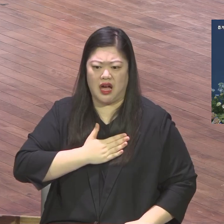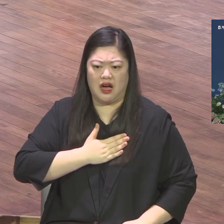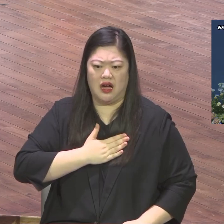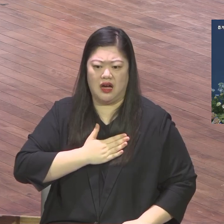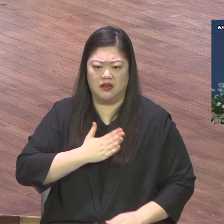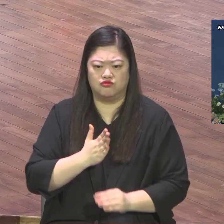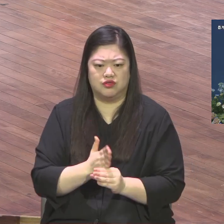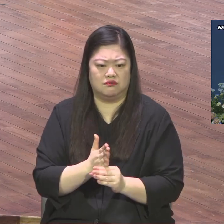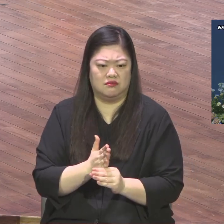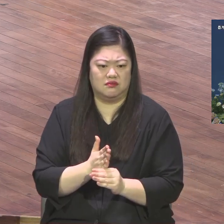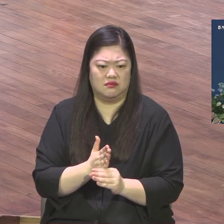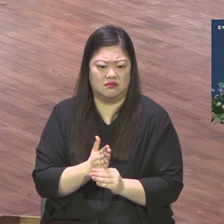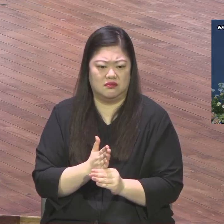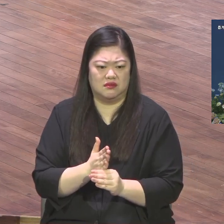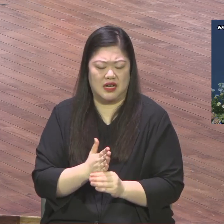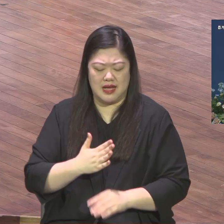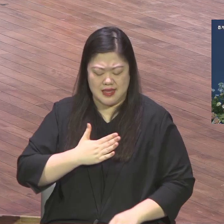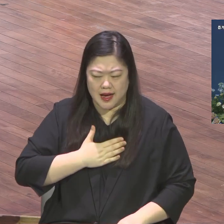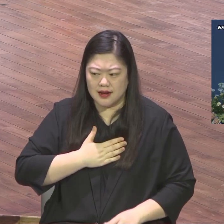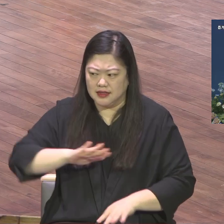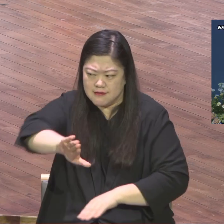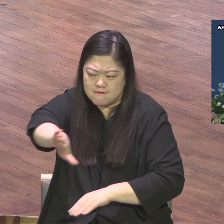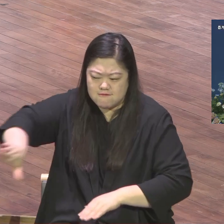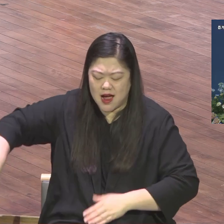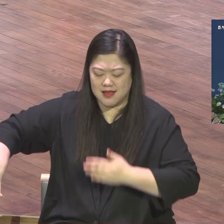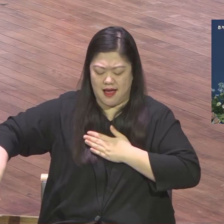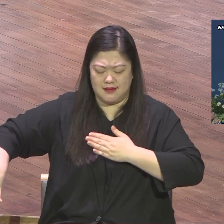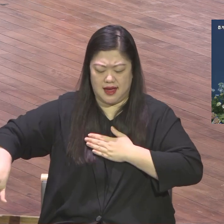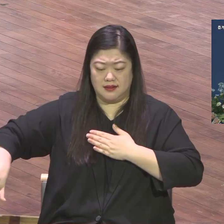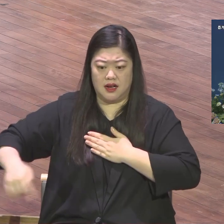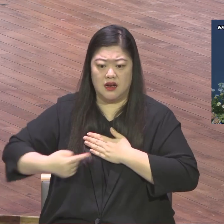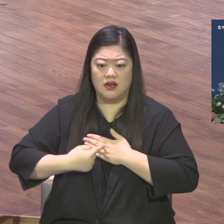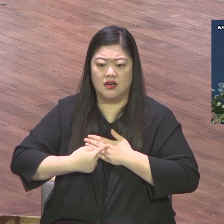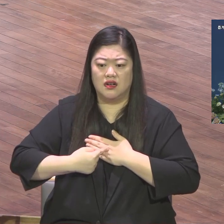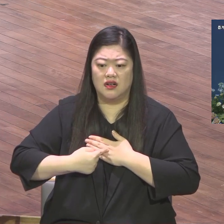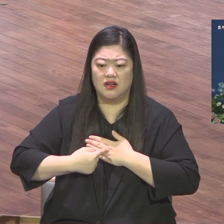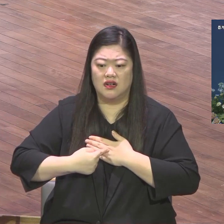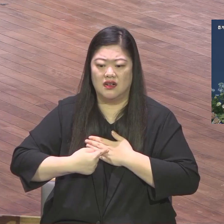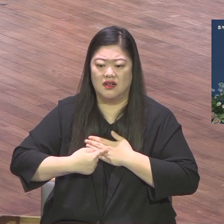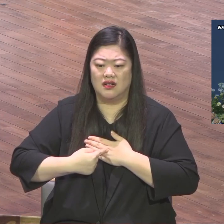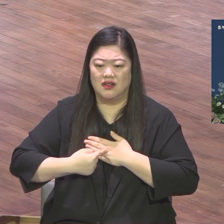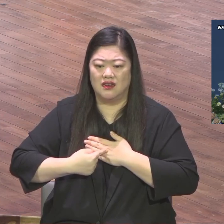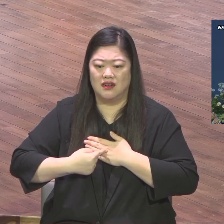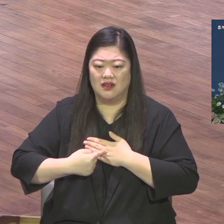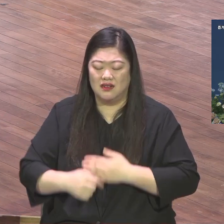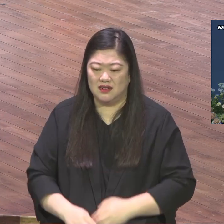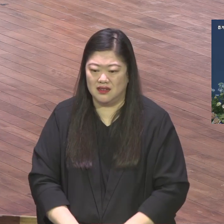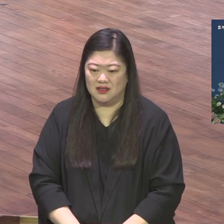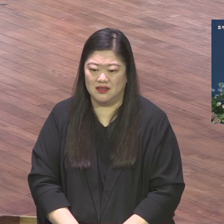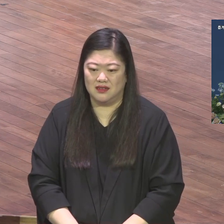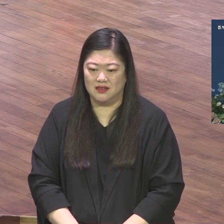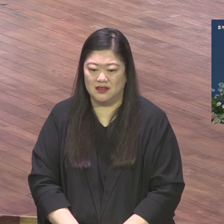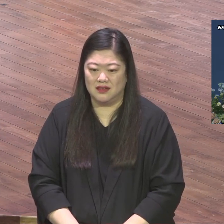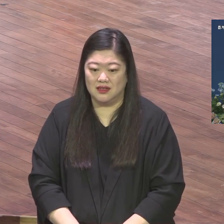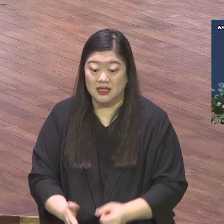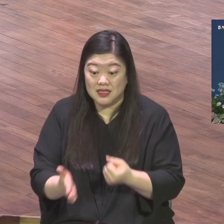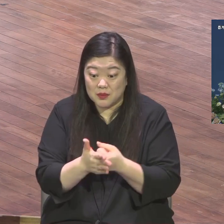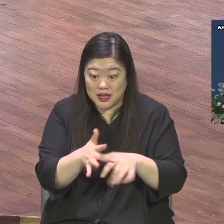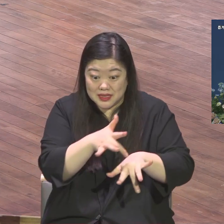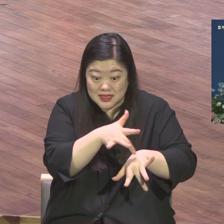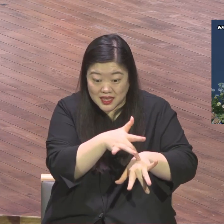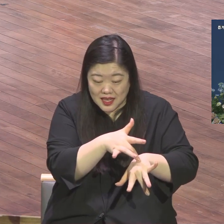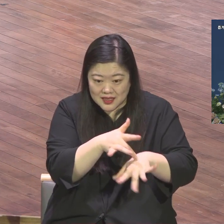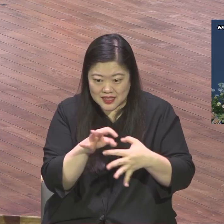뿌리 박혀 있기 때문에, 그래서 우리 여러분 안에요 사단이 세워놓은 망대가